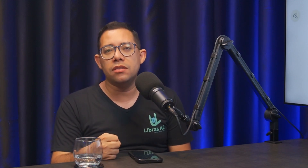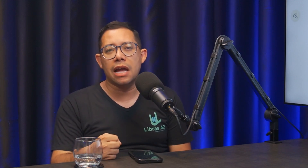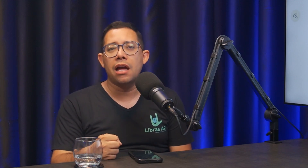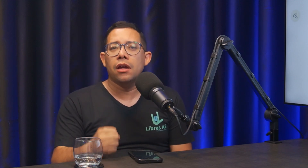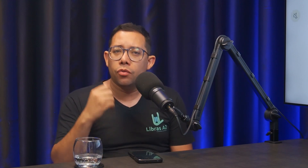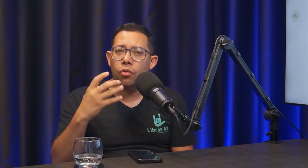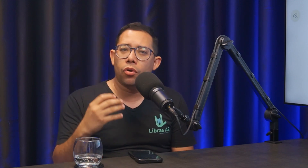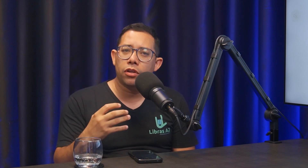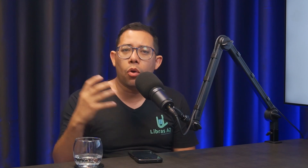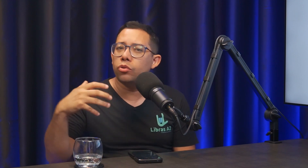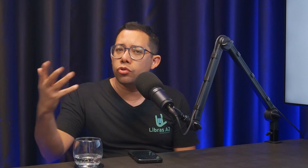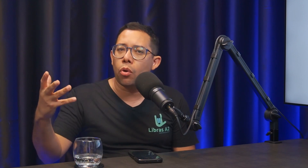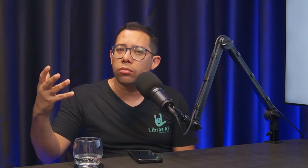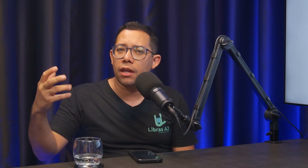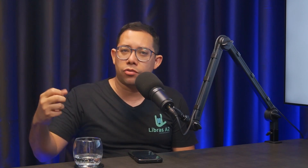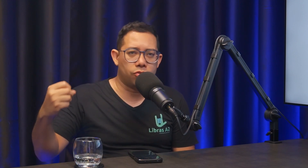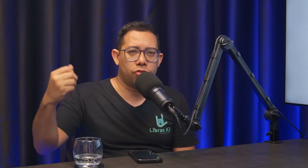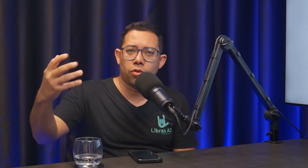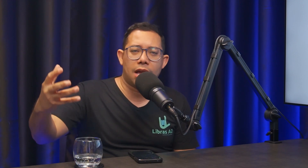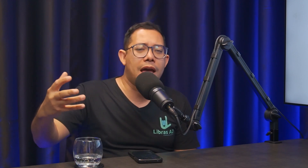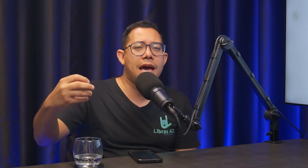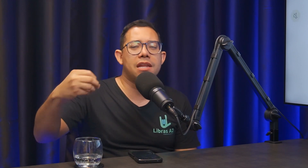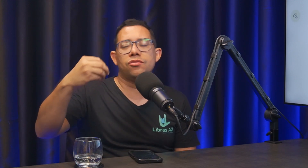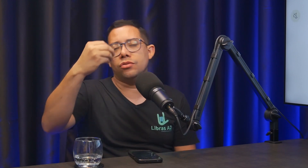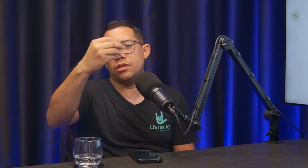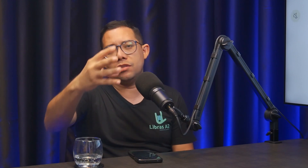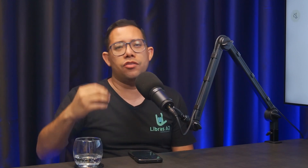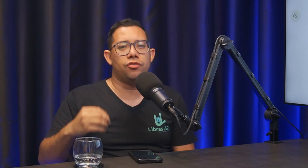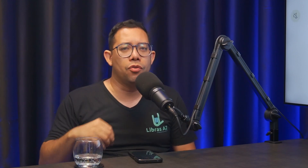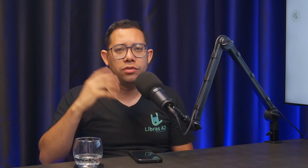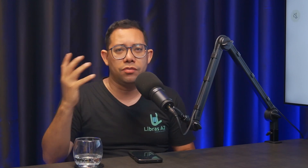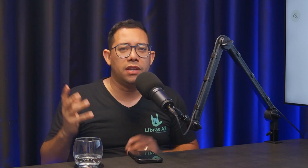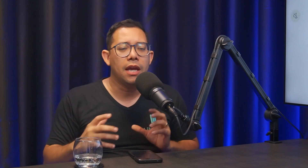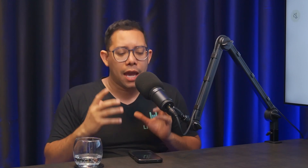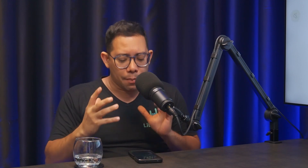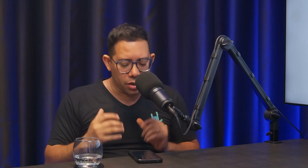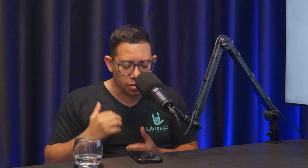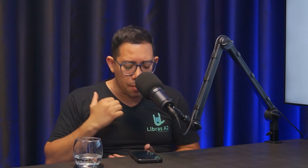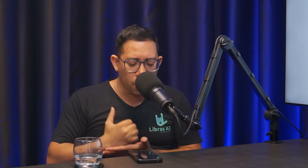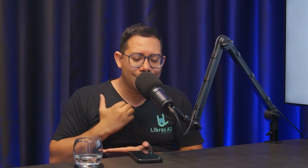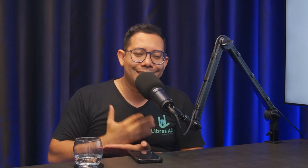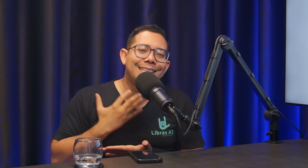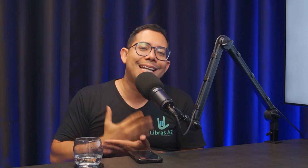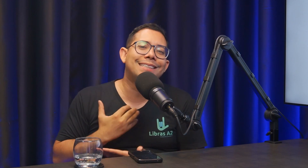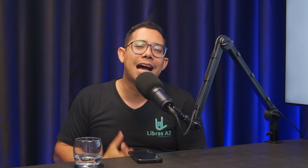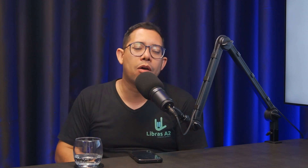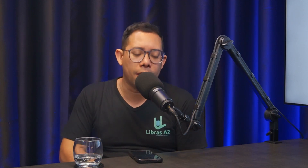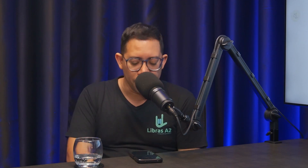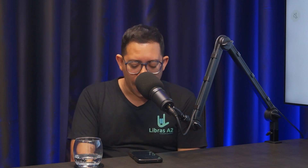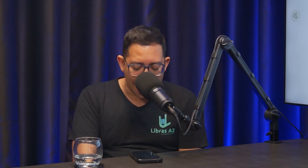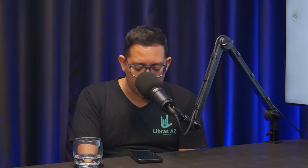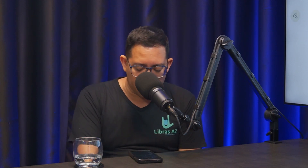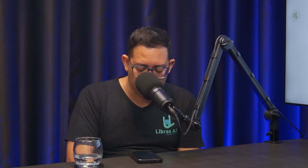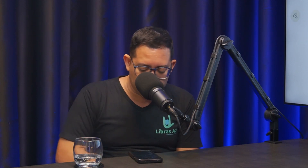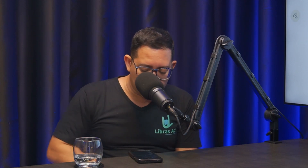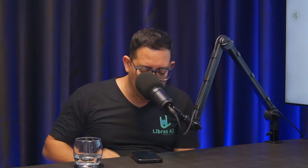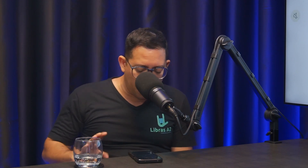utilizar em outros contextos escolares, contexto religioso, enfim. É por isso a importância dessa aula aqui pra você. Muito bem.